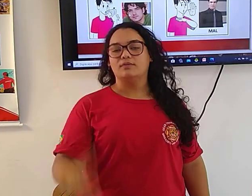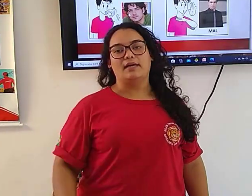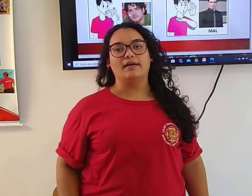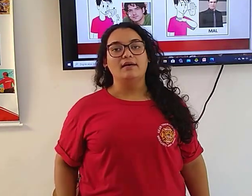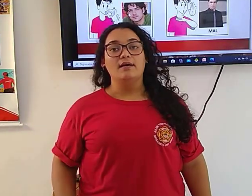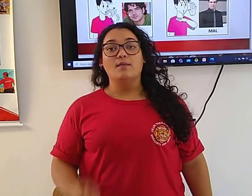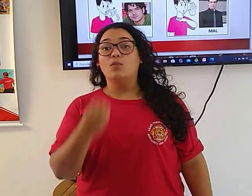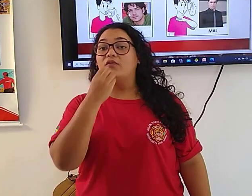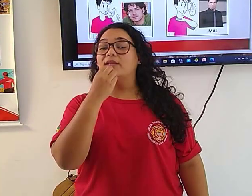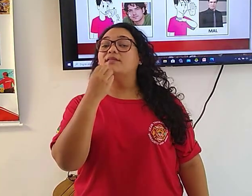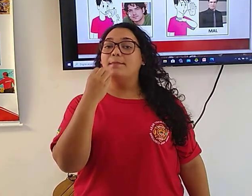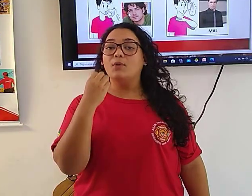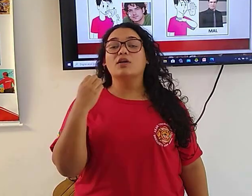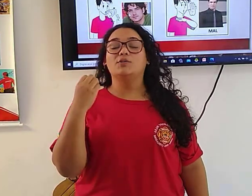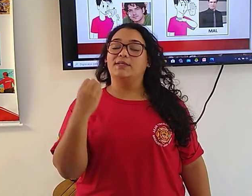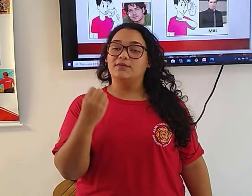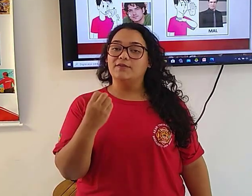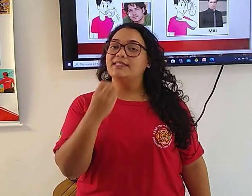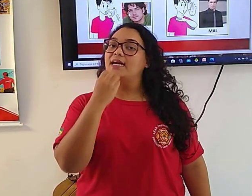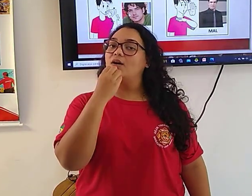tá? Movimento da boca e expressão facial.